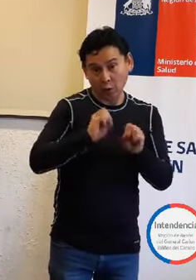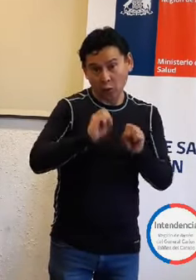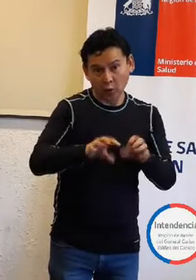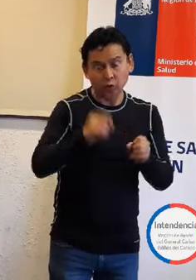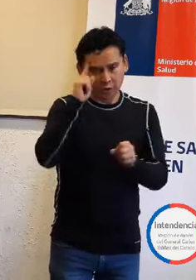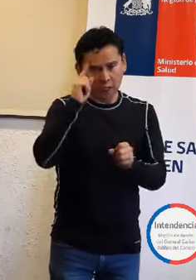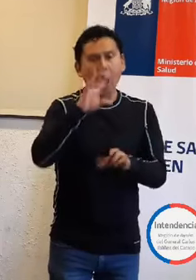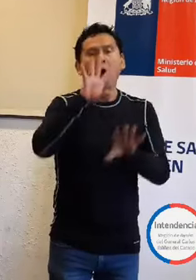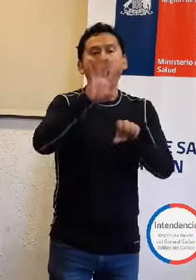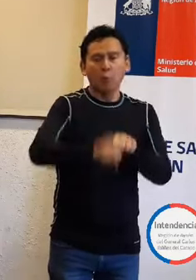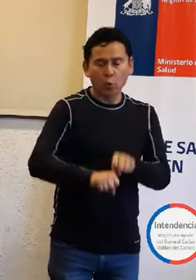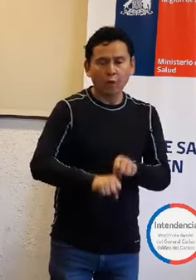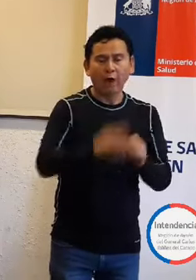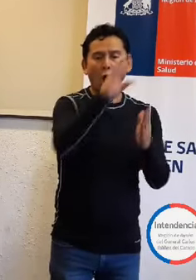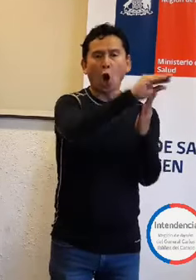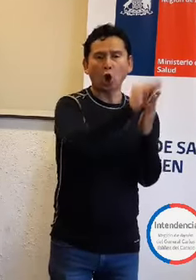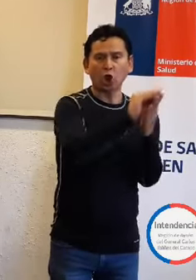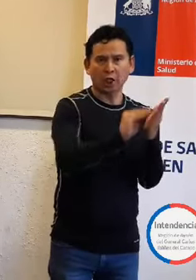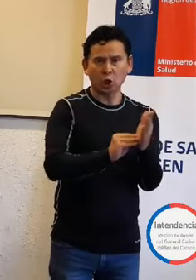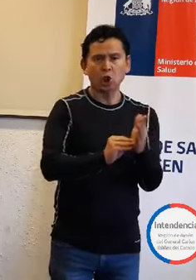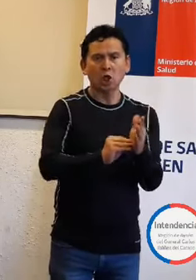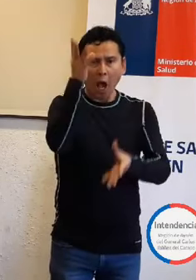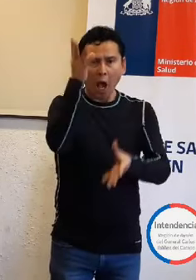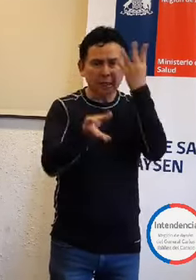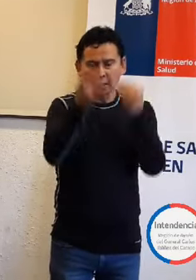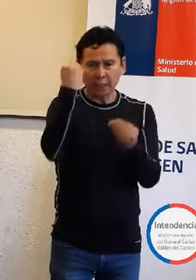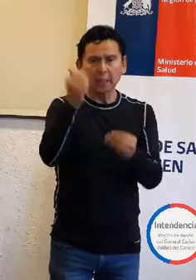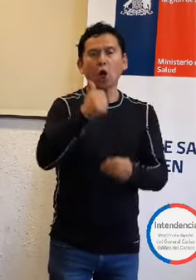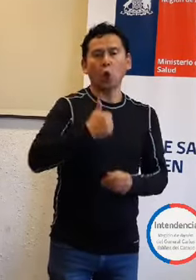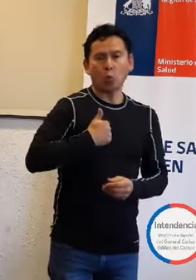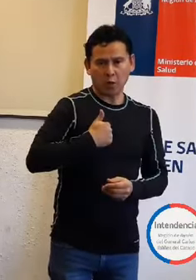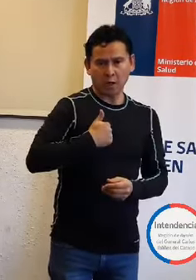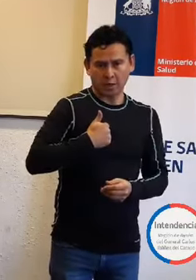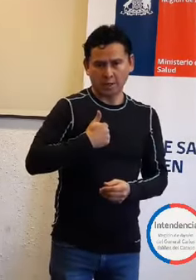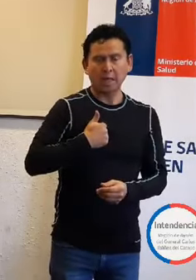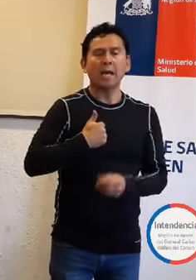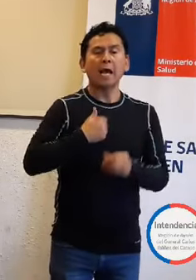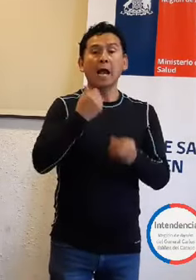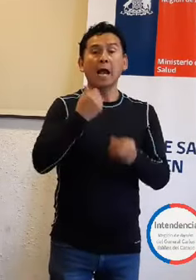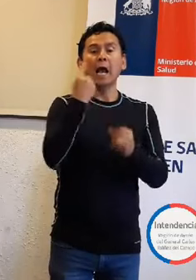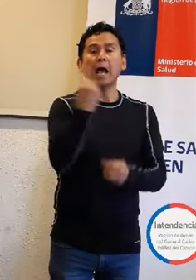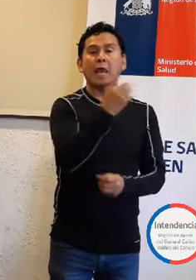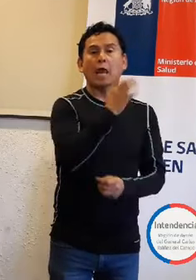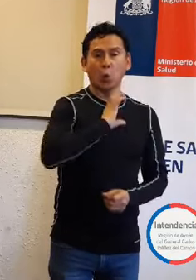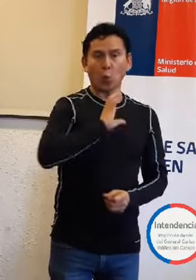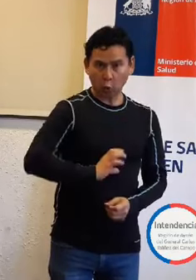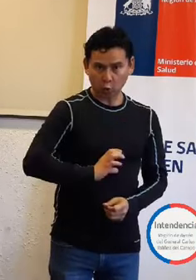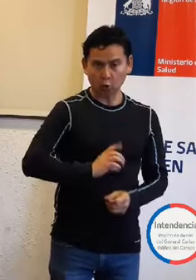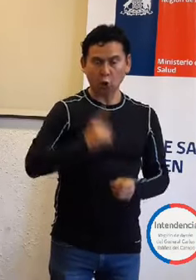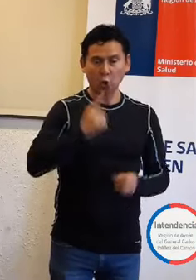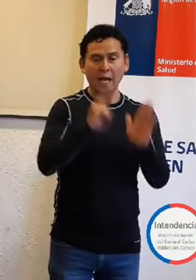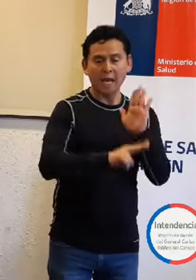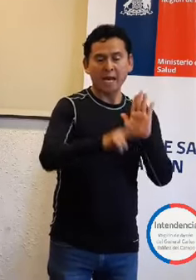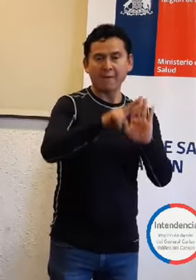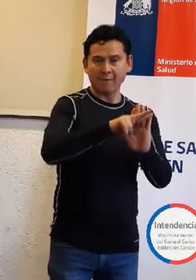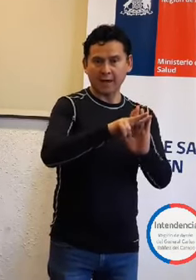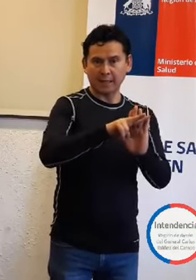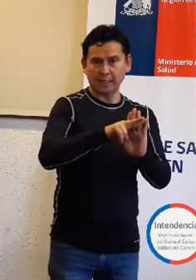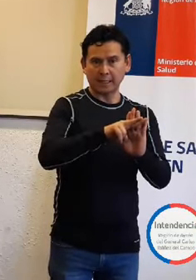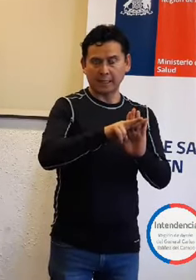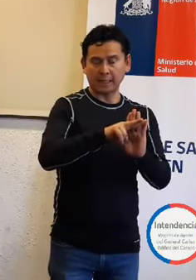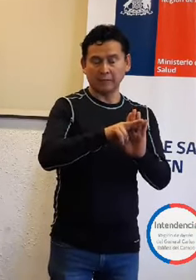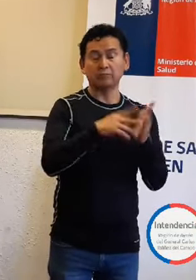contenidos y aprendizajes que se deben cumplir en cada curso de acuerdo al nivel en el que estén los niños